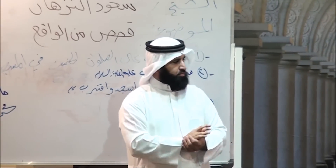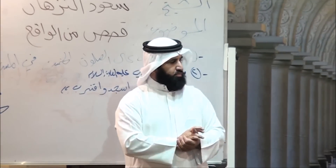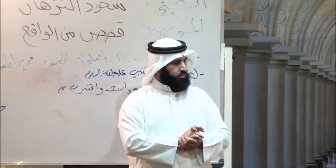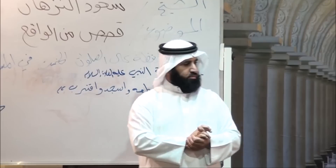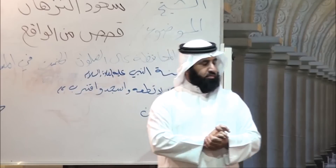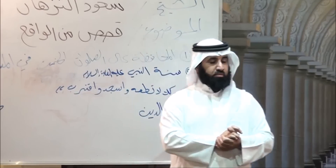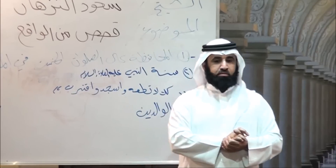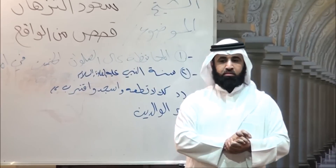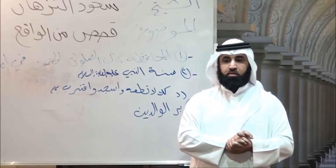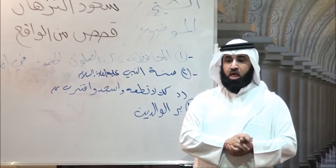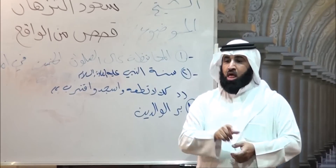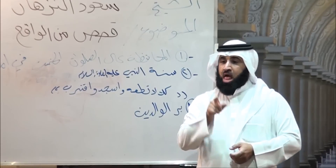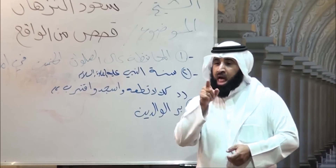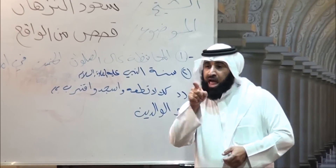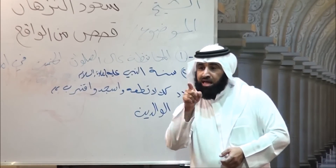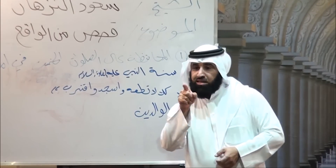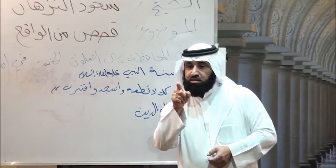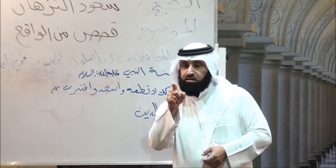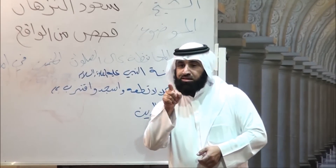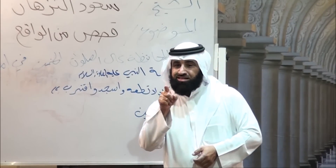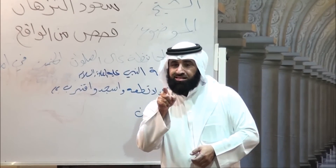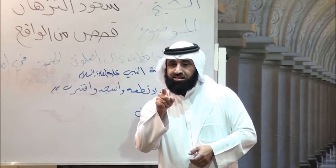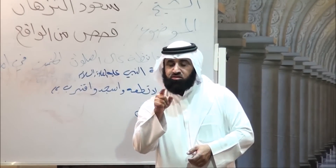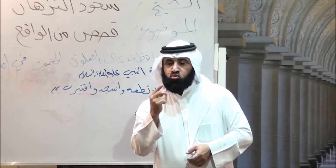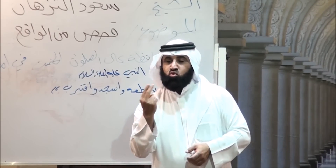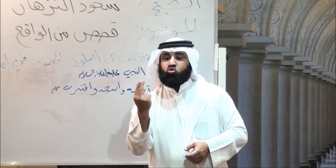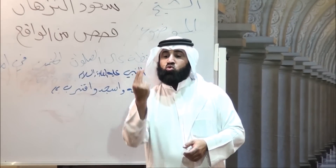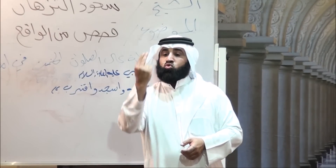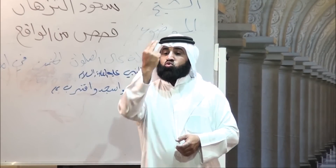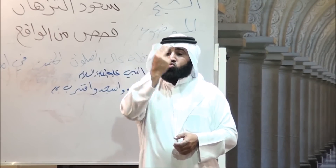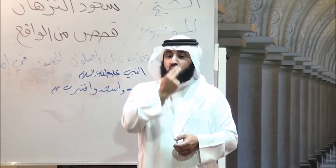أنت تسأل عن الرجل الصالح العابد